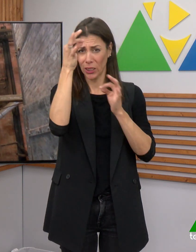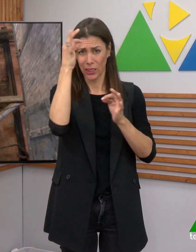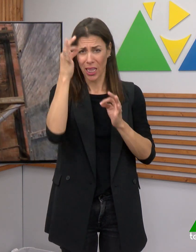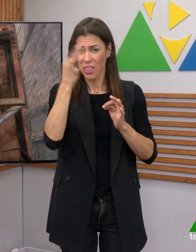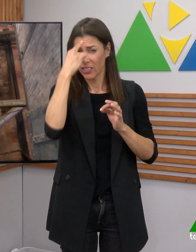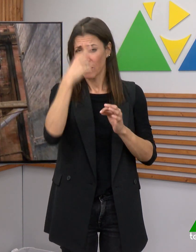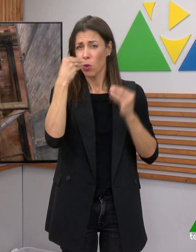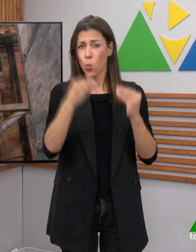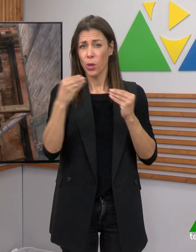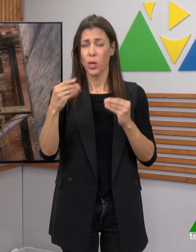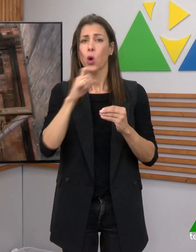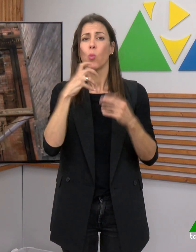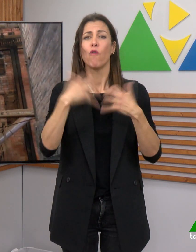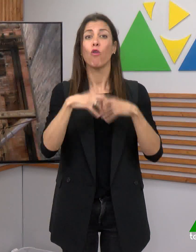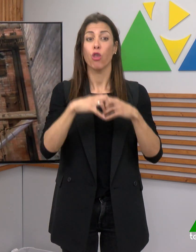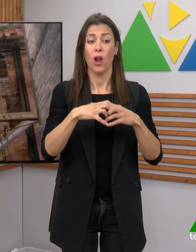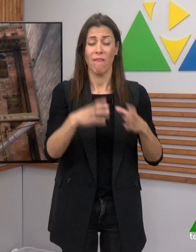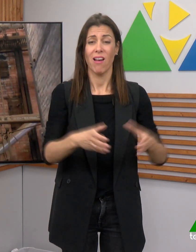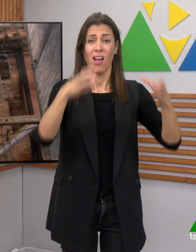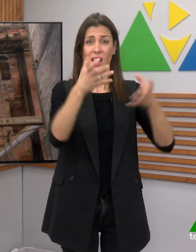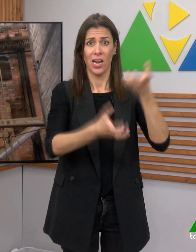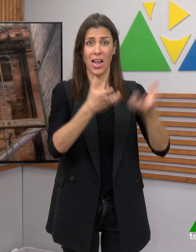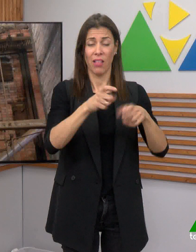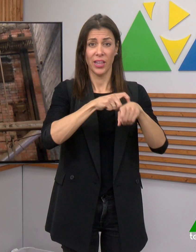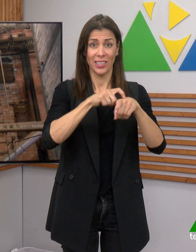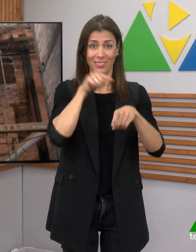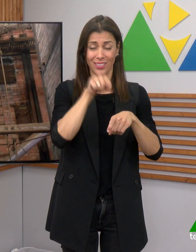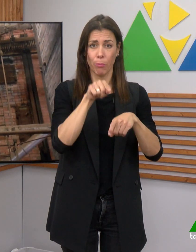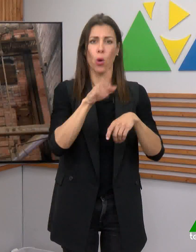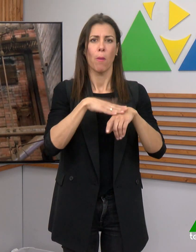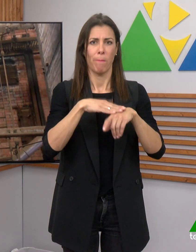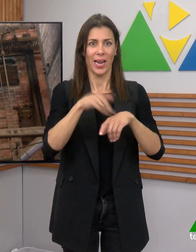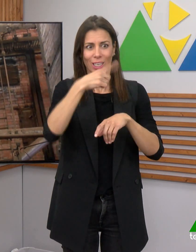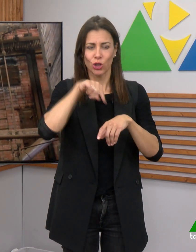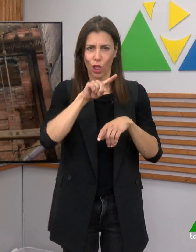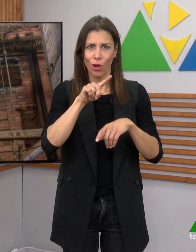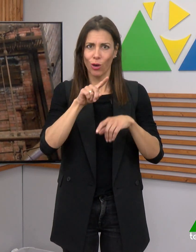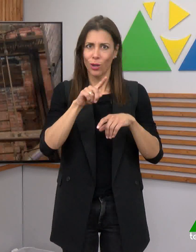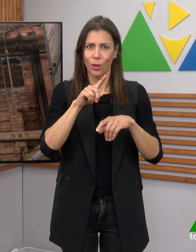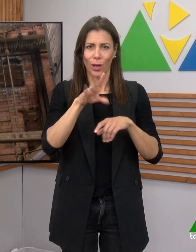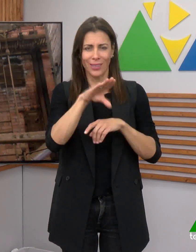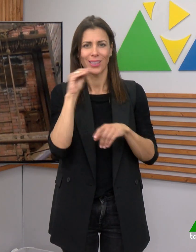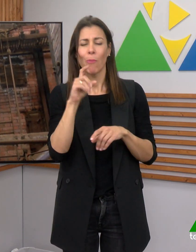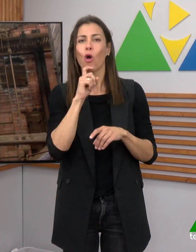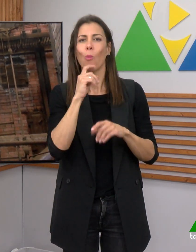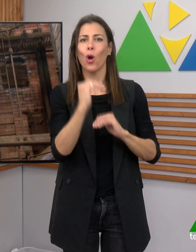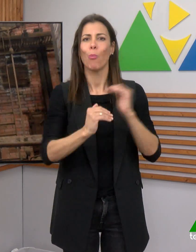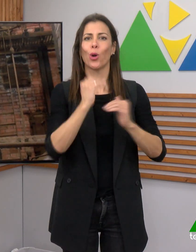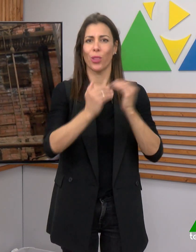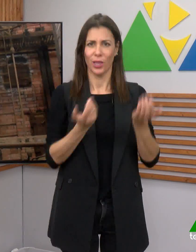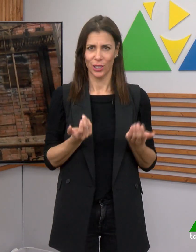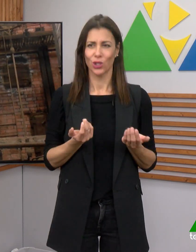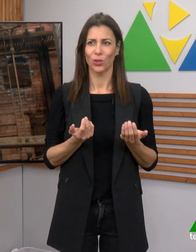saber muy bien cómo funcionaba una caldera de este tipo para enterarnos del proceso que lleva,